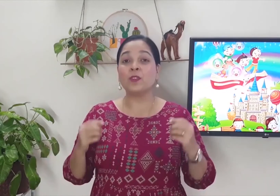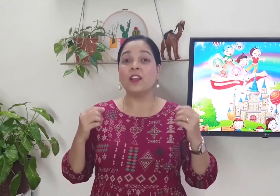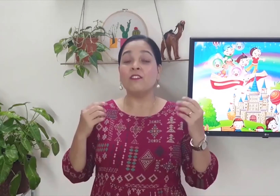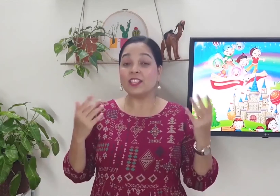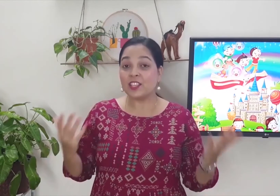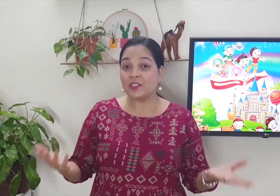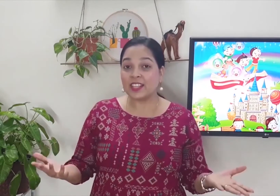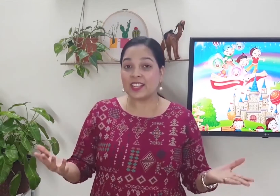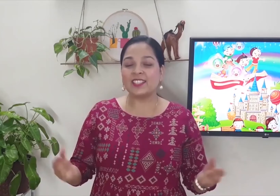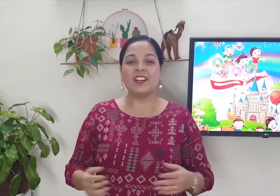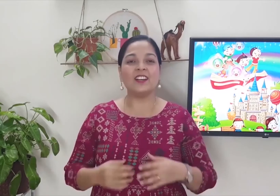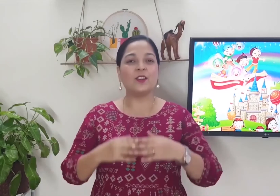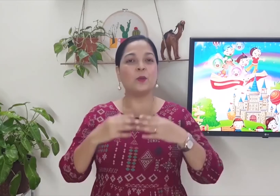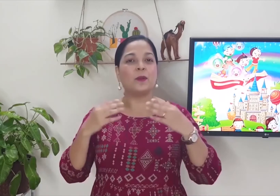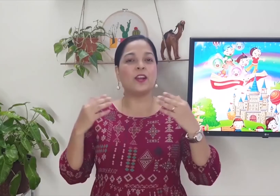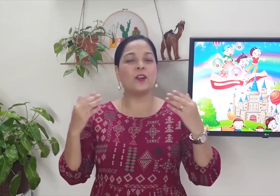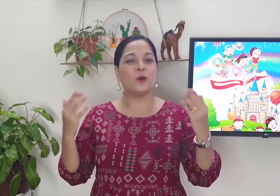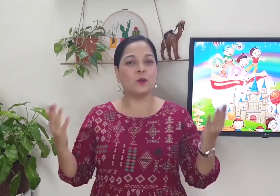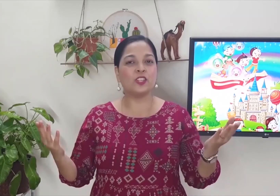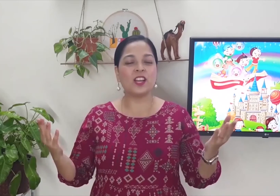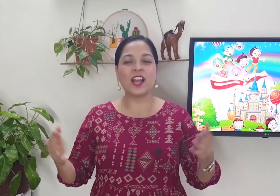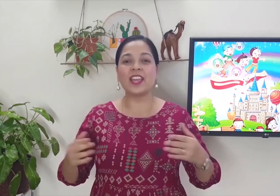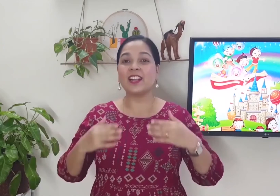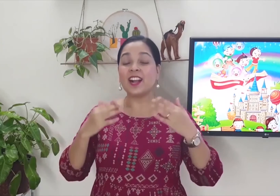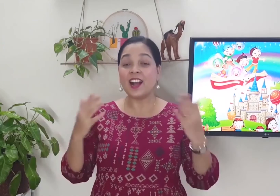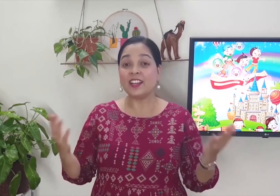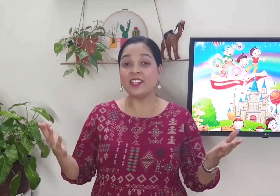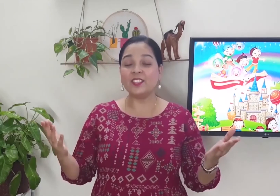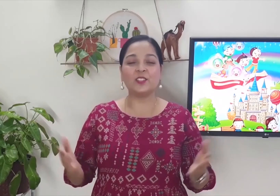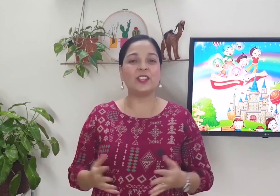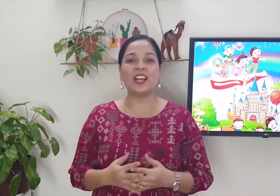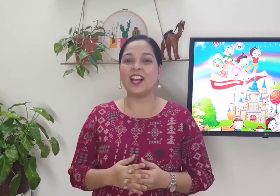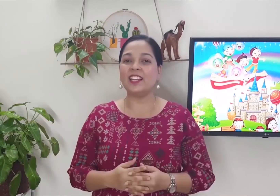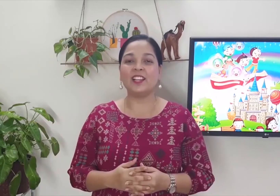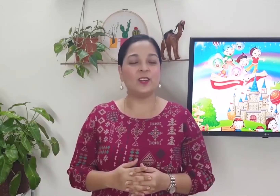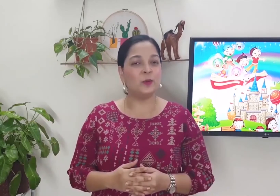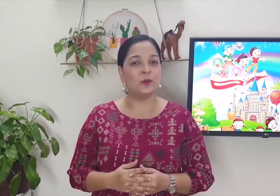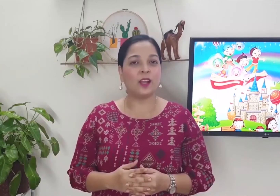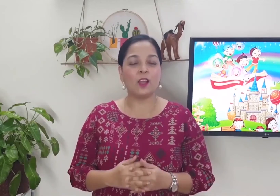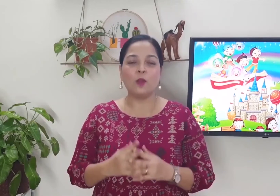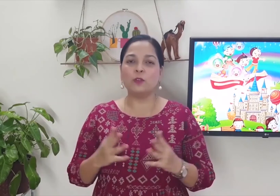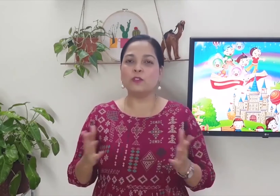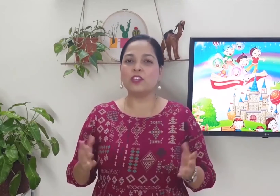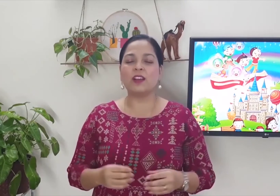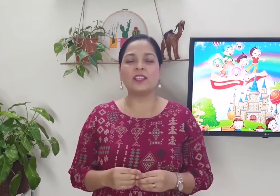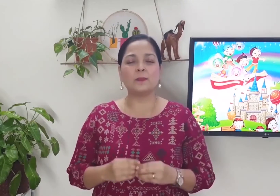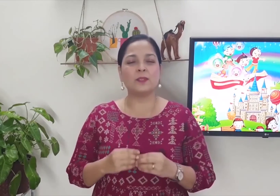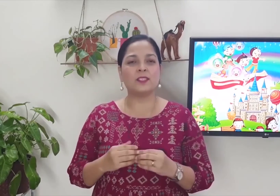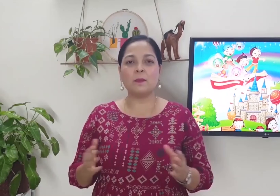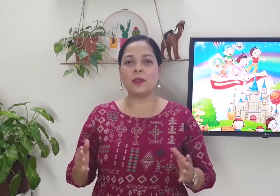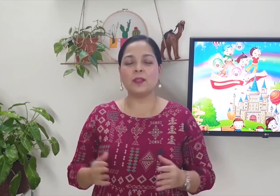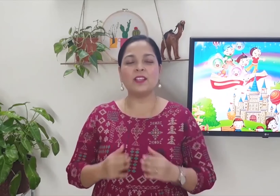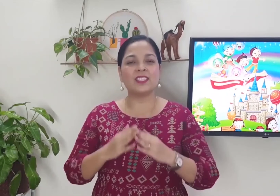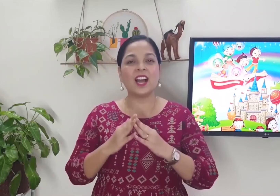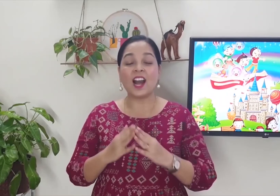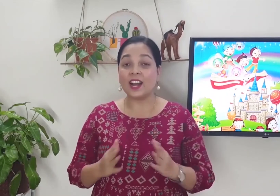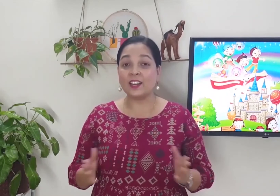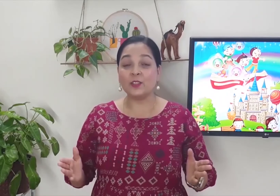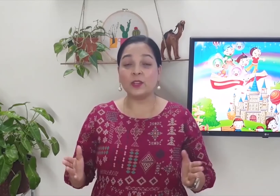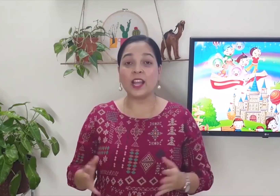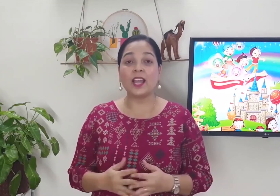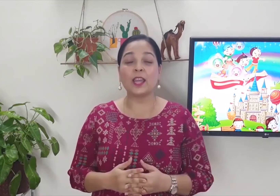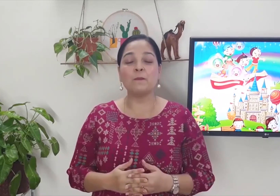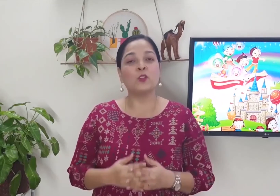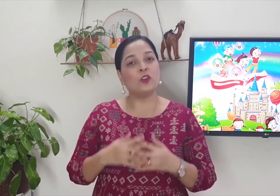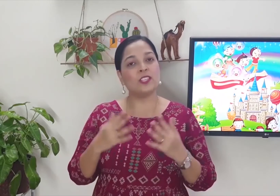परमेश्वरको वचनबाट हेर्यौं, घोषणा गर्यौं, प्रार्थना गर्यौं, अनि परमेश्वरको वचनबाट कथा सुन्यौं। मलाई विश्वास छ